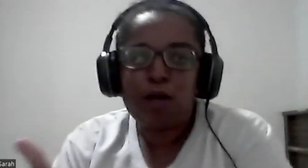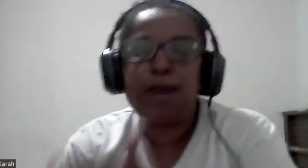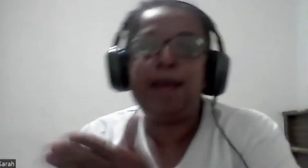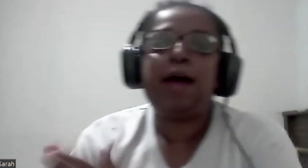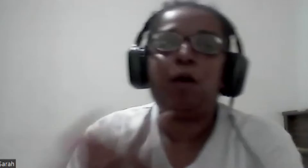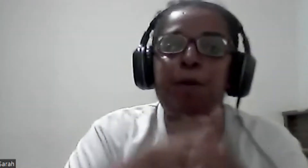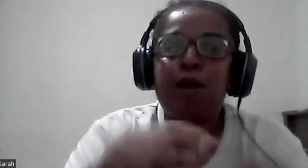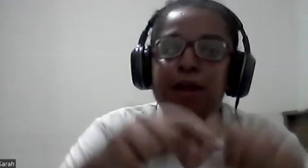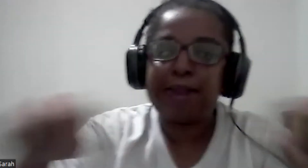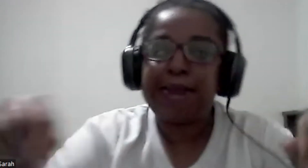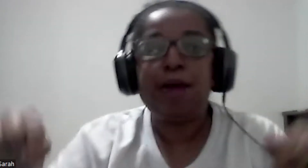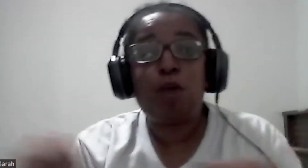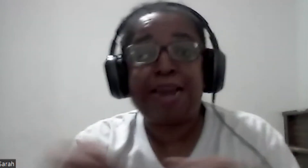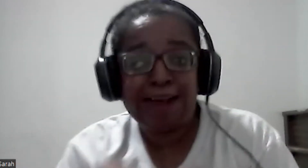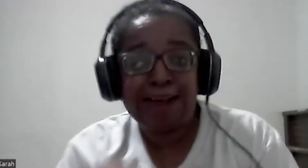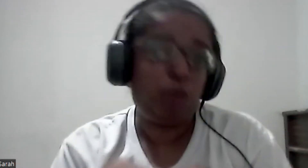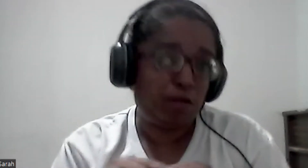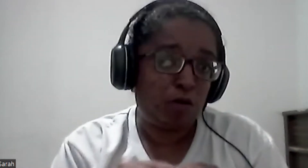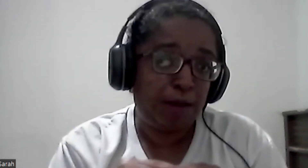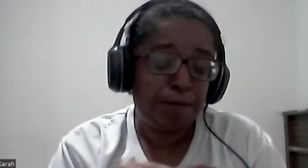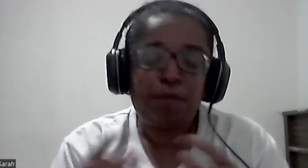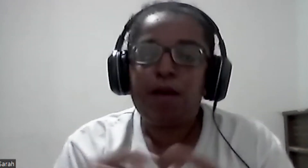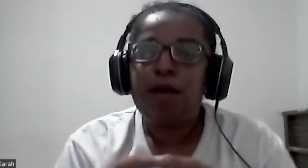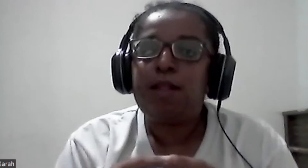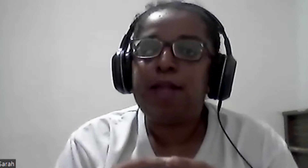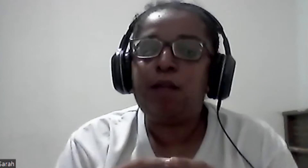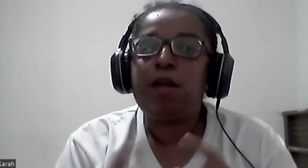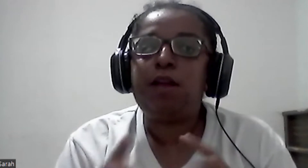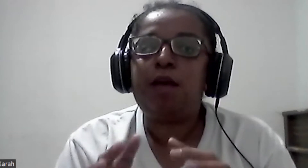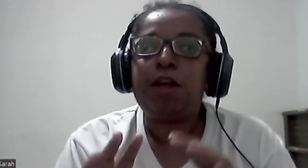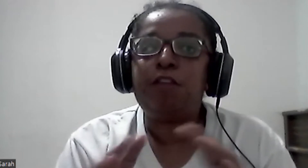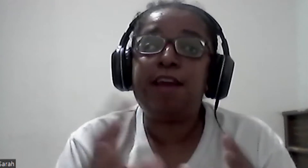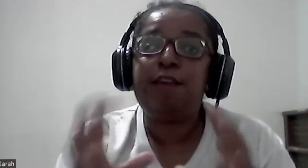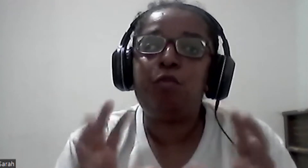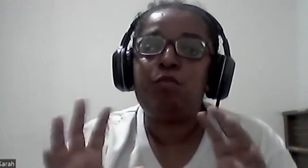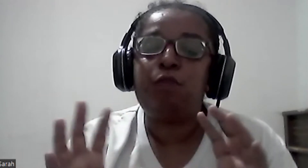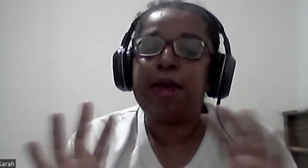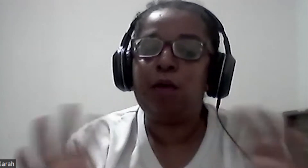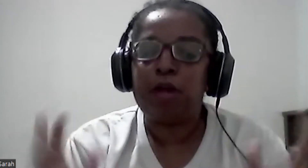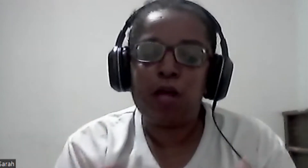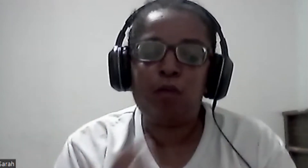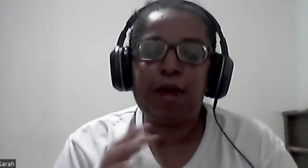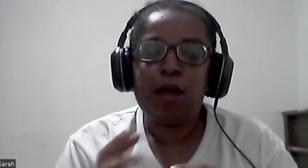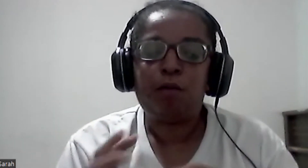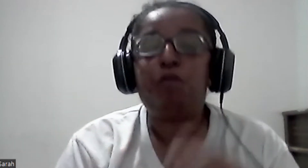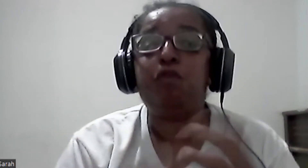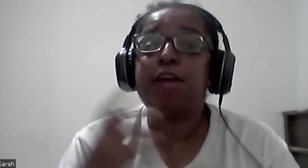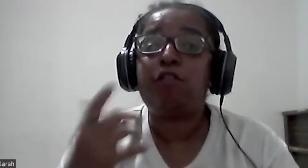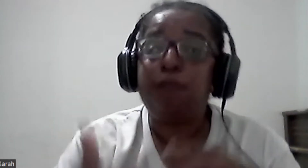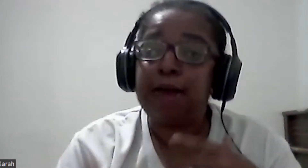né? Acompanhando na sala regular da escola, certo? Então, a gente teve uma reunião, né? Fui questionar